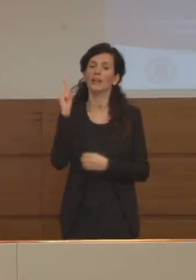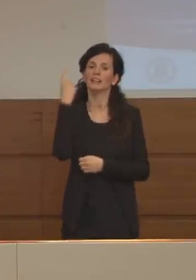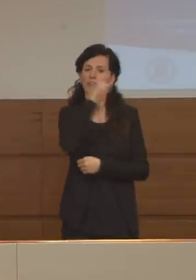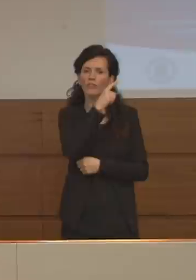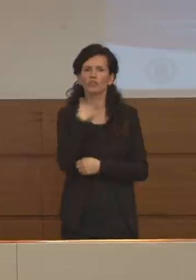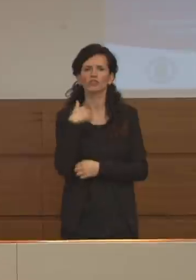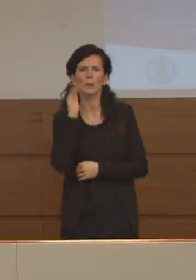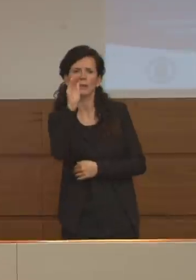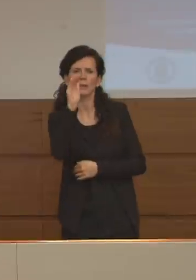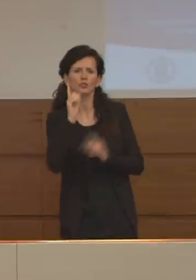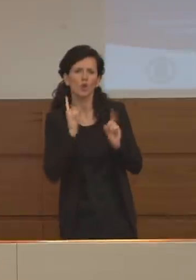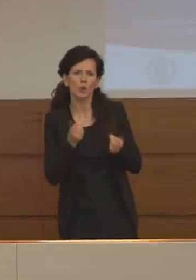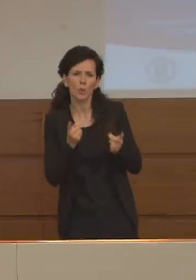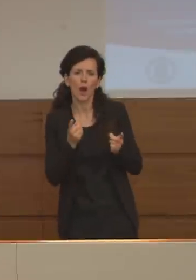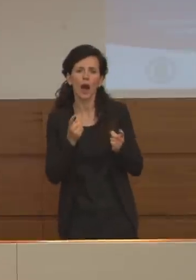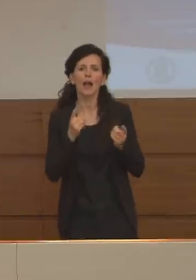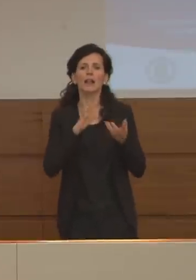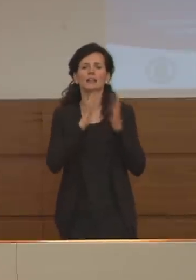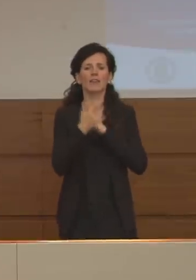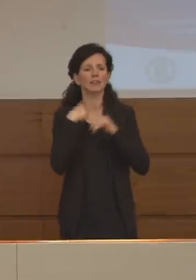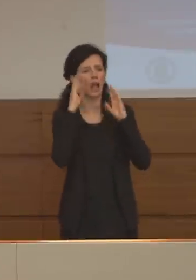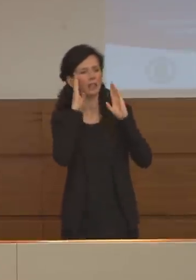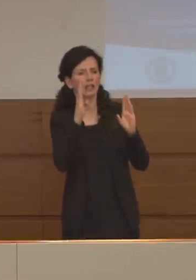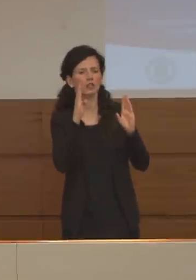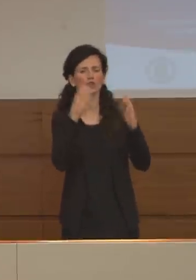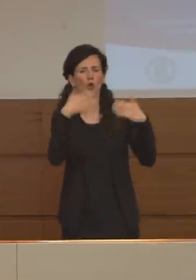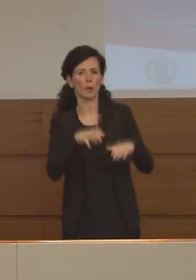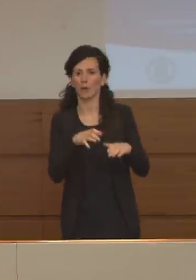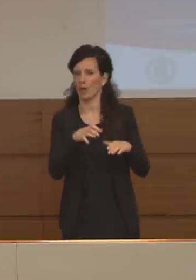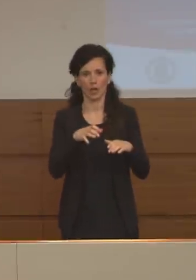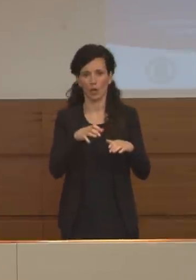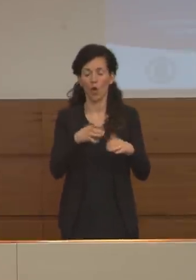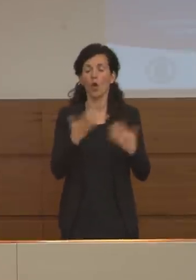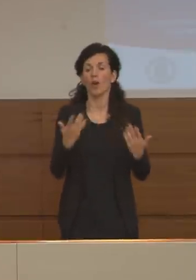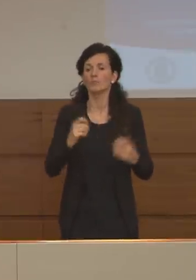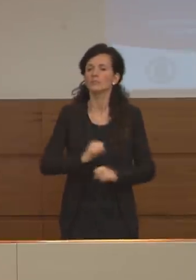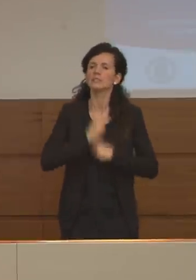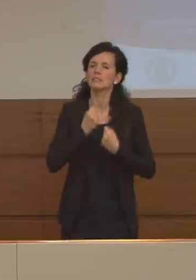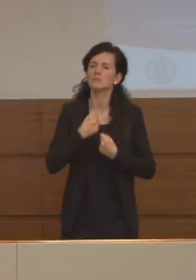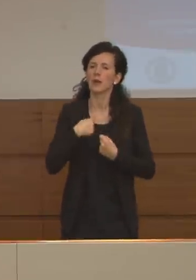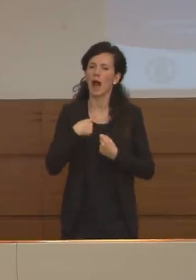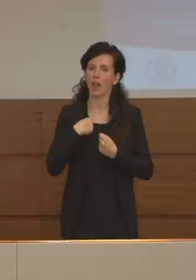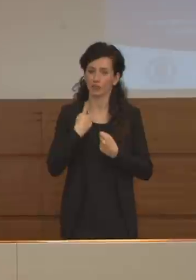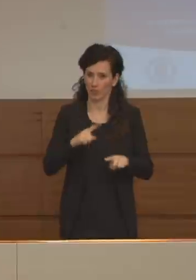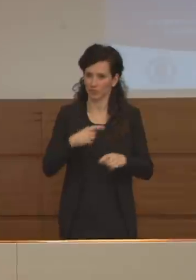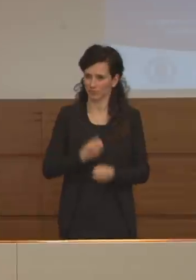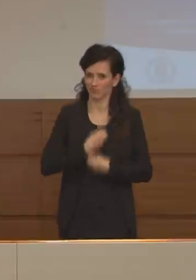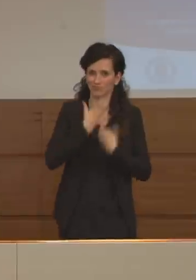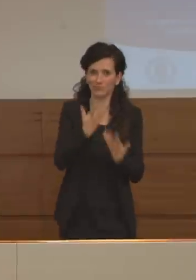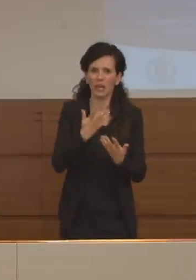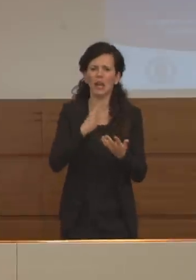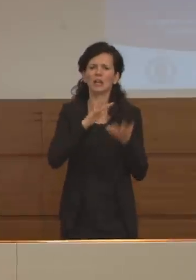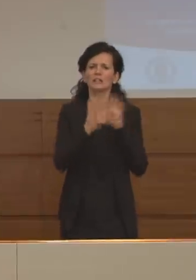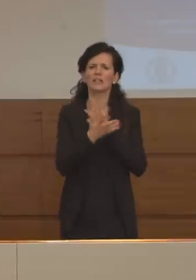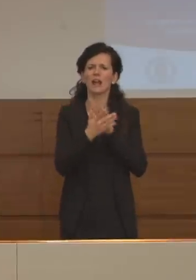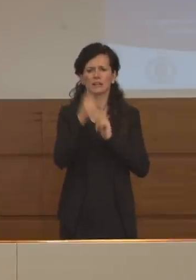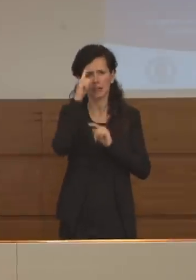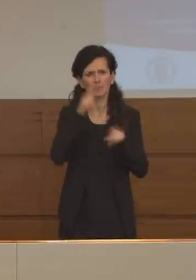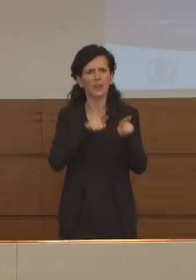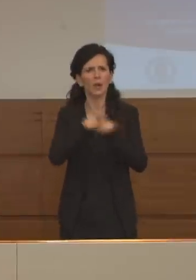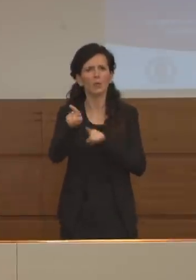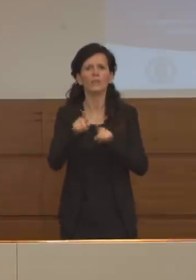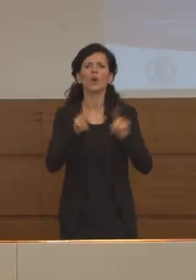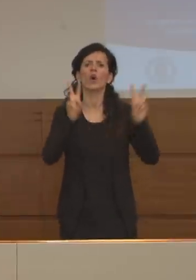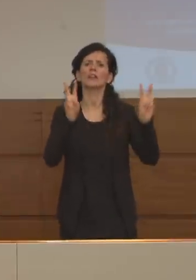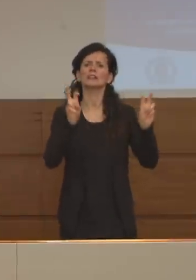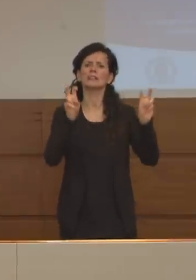abbassare la guardia mi dispiace anche che questo mio ragionamento poi sia stato tradotto schematicamente in un titolo che non